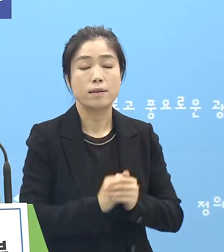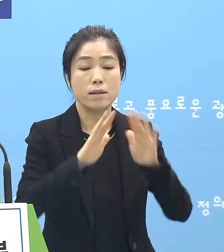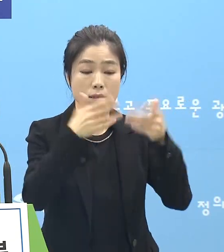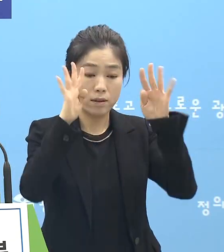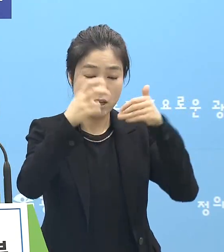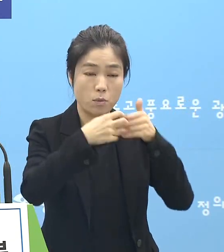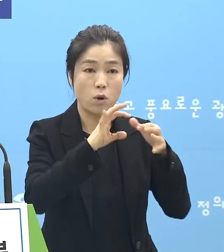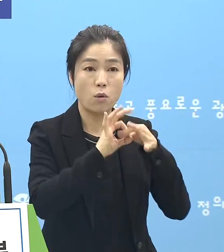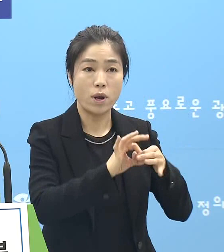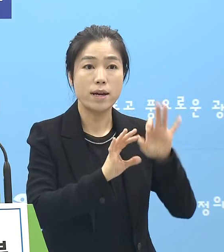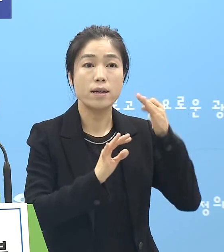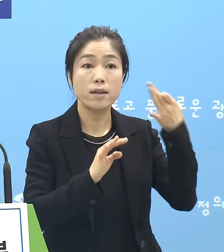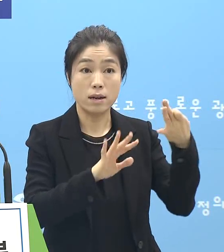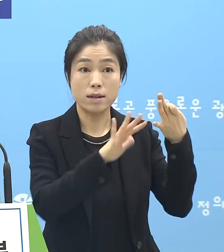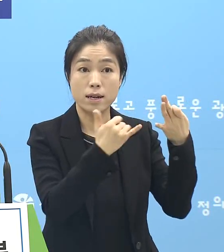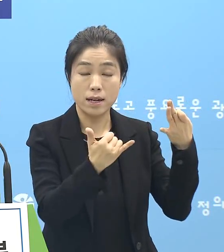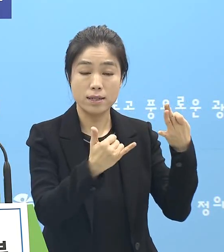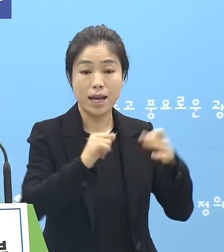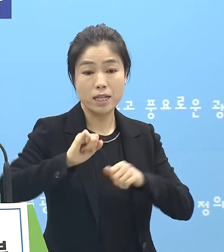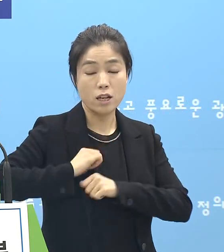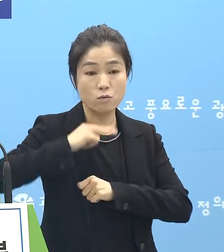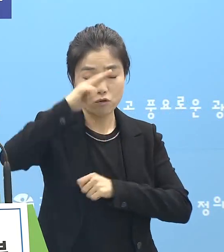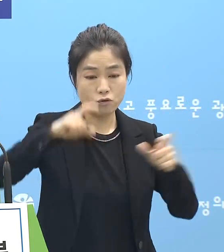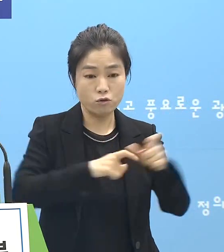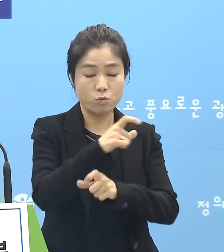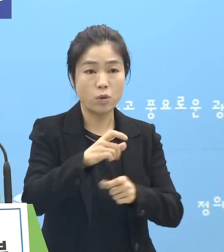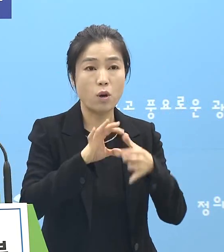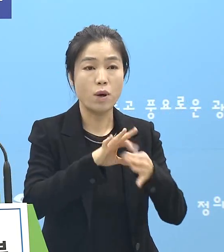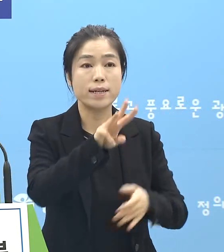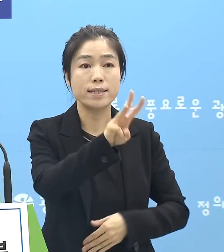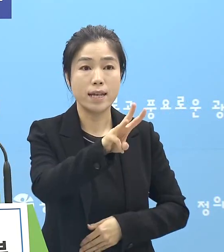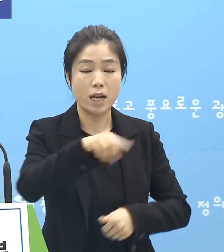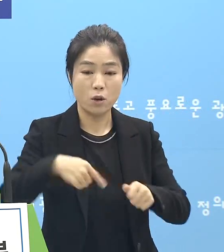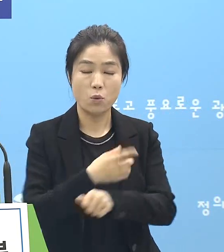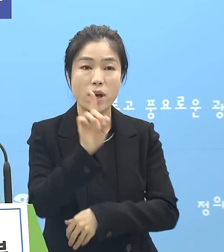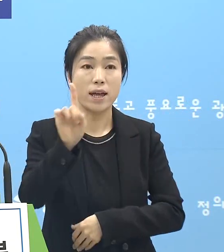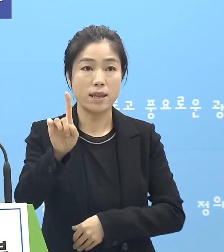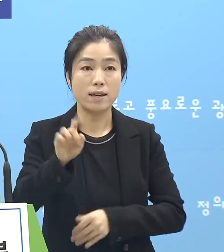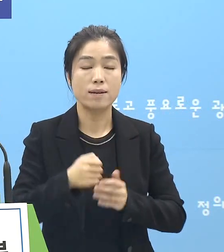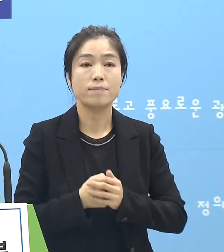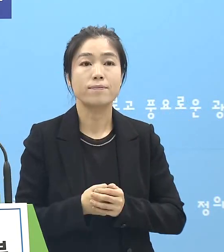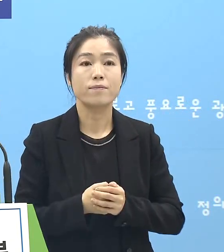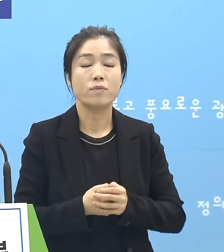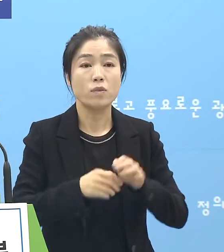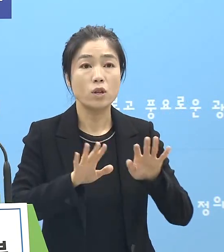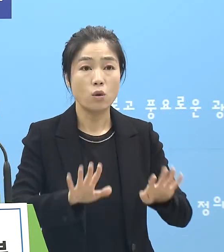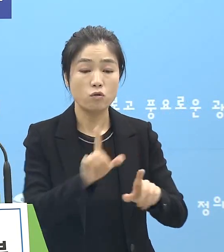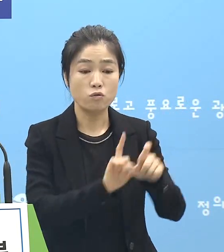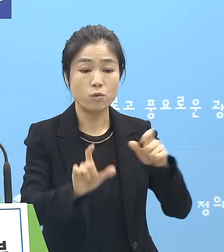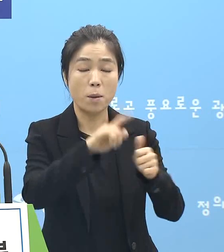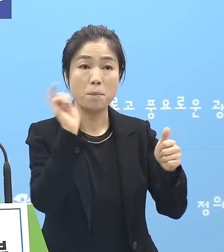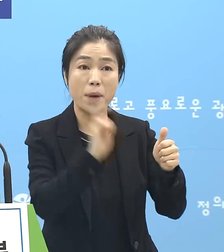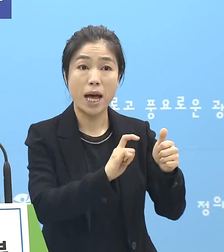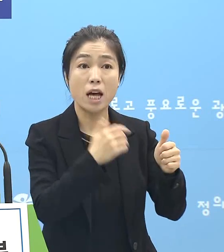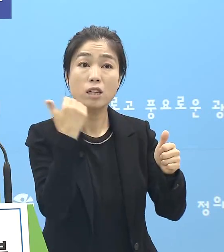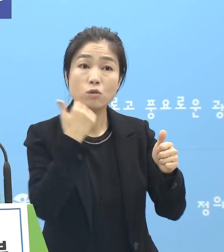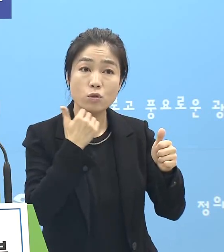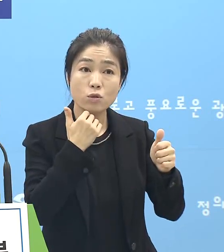전대병원 관련해서 14명, 상무 룸소주방 관련해서 3명, 기타 1명입니다. 오늘은 추가